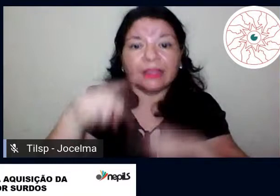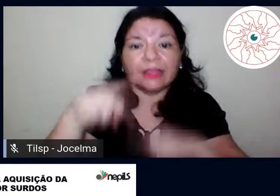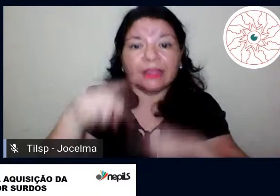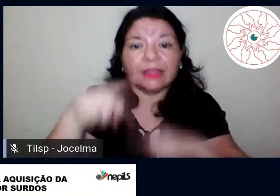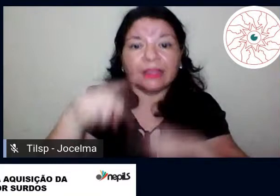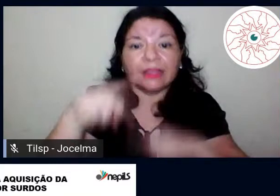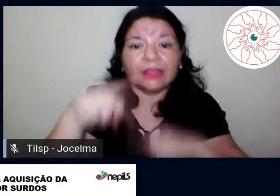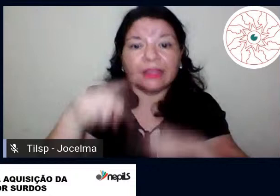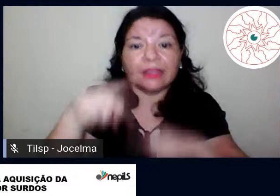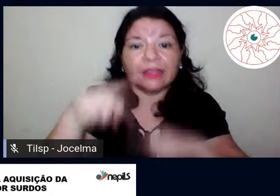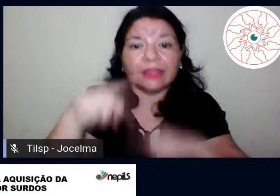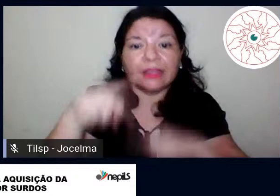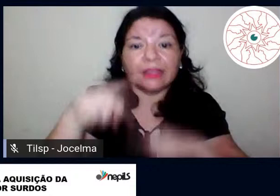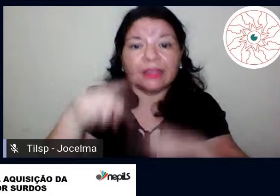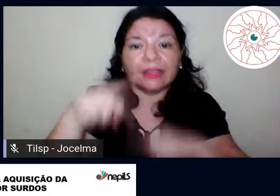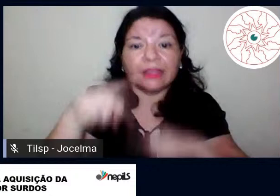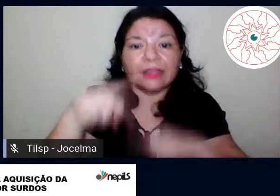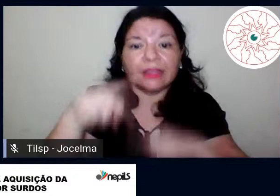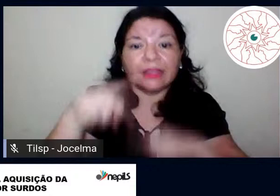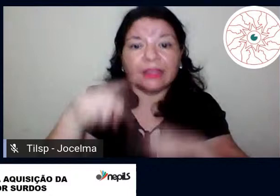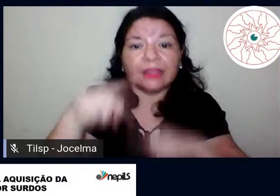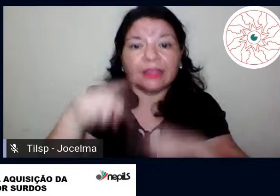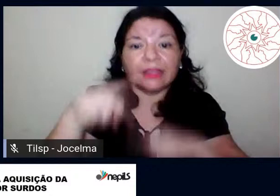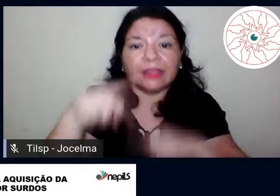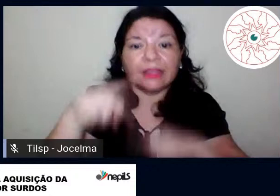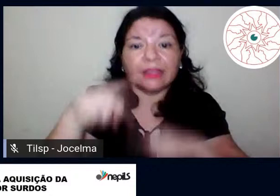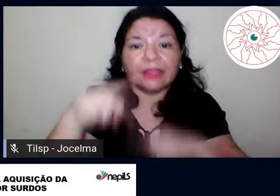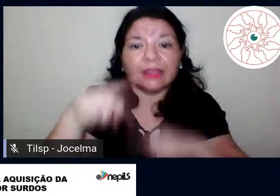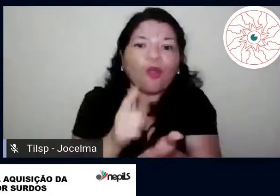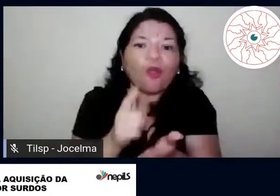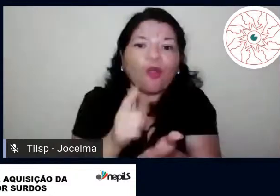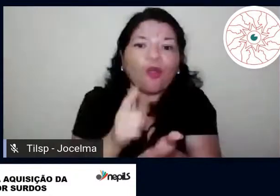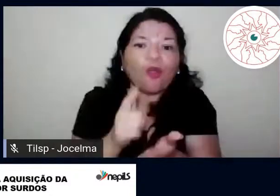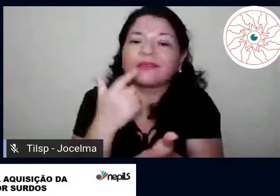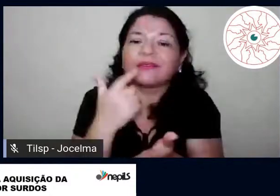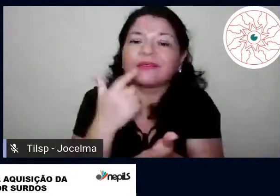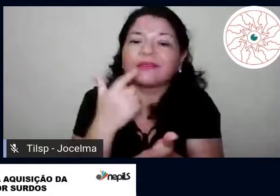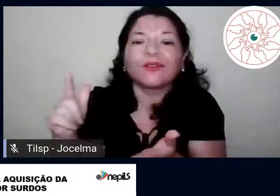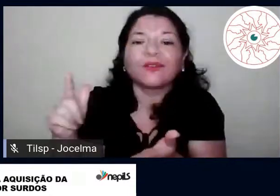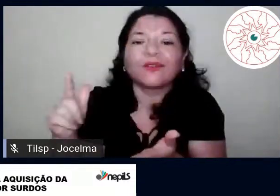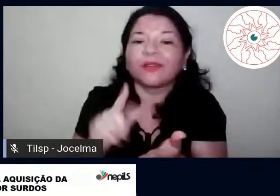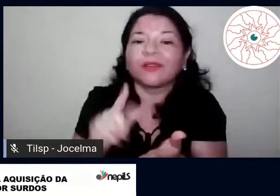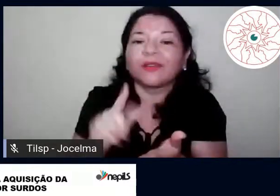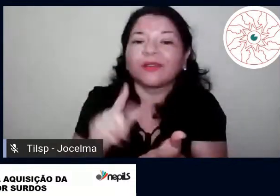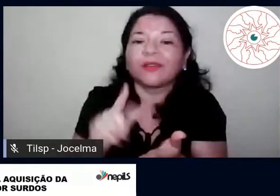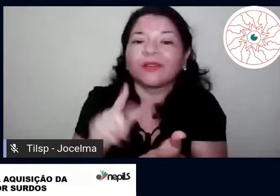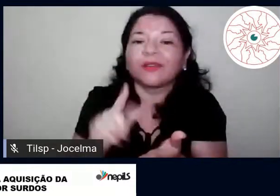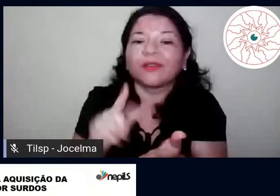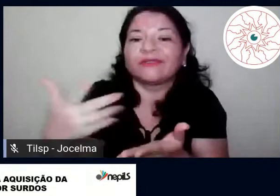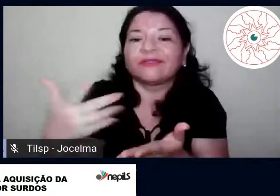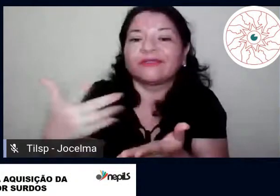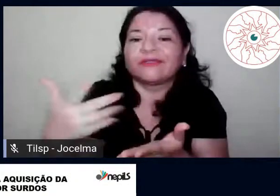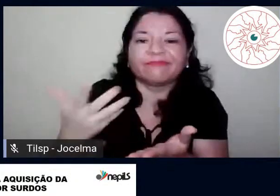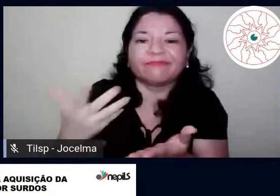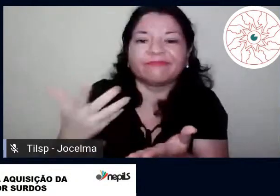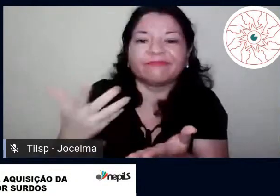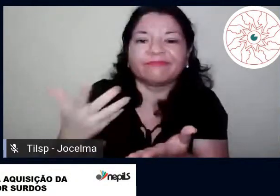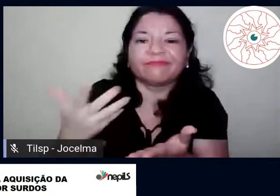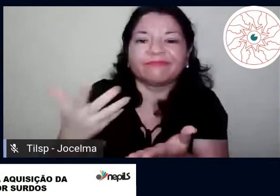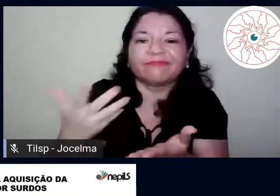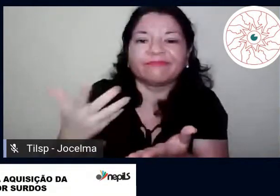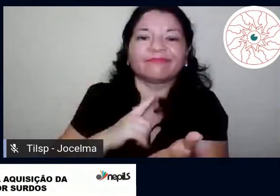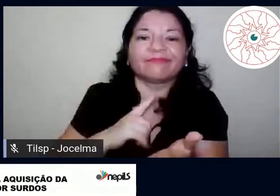fenômeno eh eh já discutido para os processos de aquisição de segunda língua. Isso acontece com qualquer falante